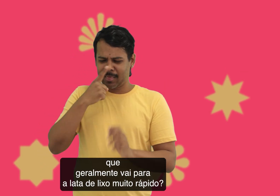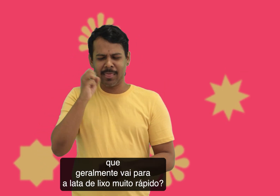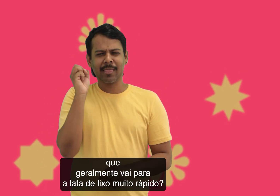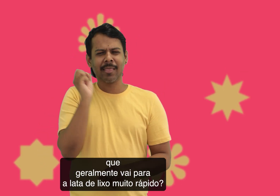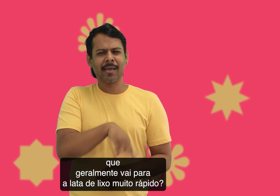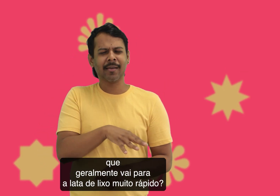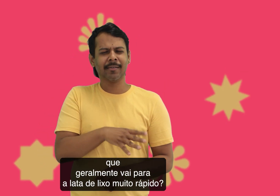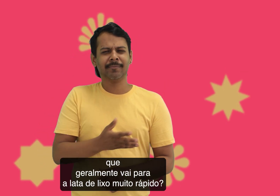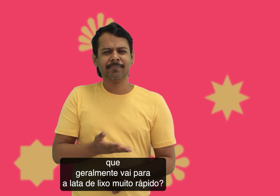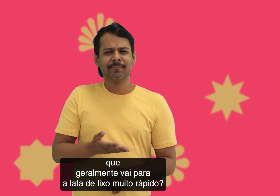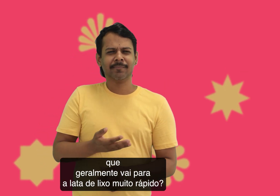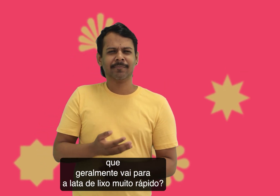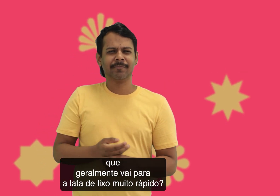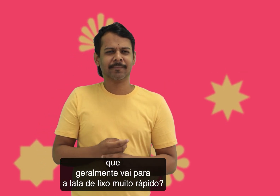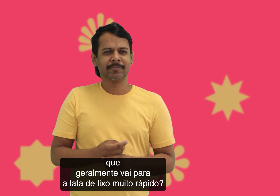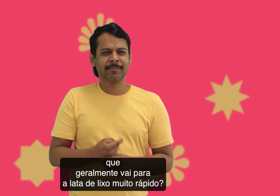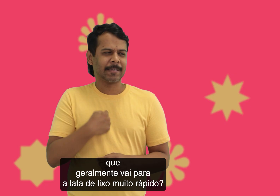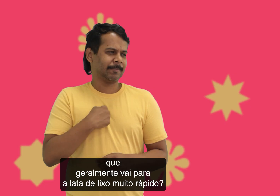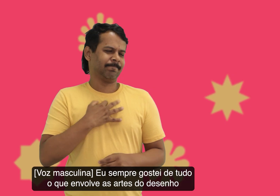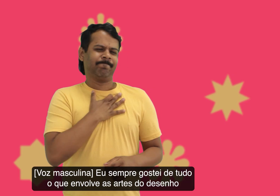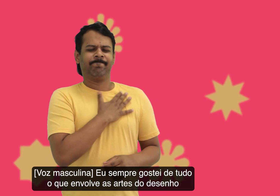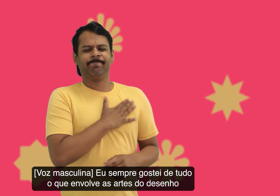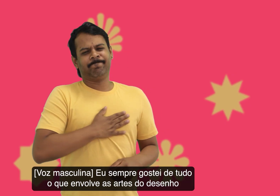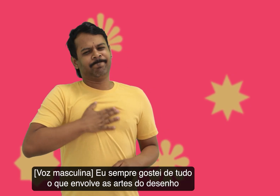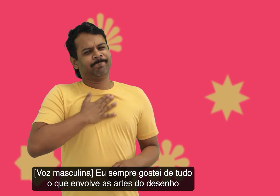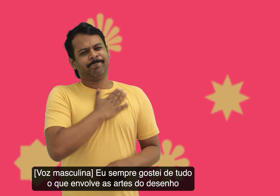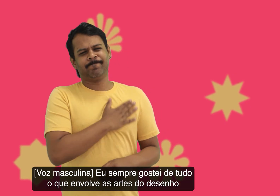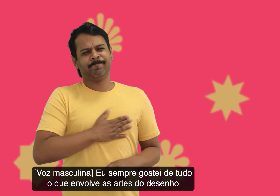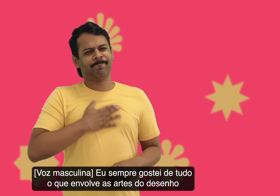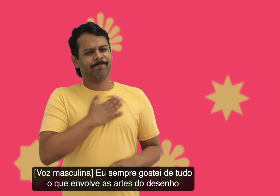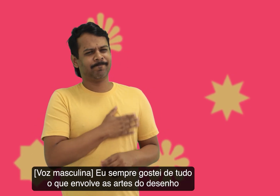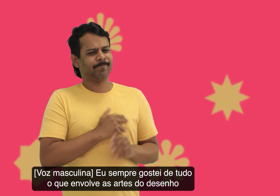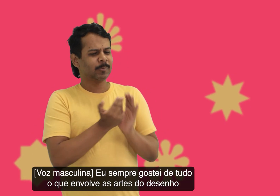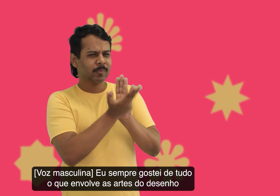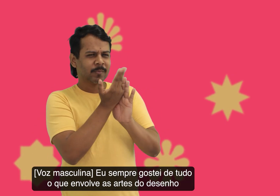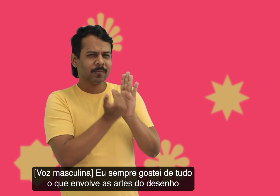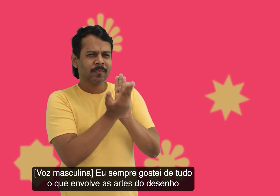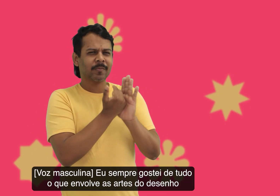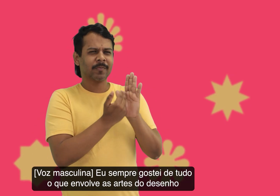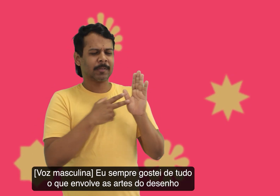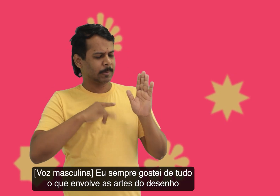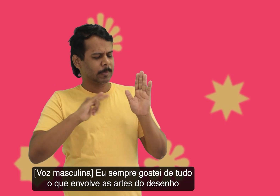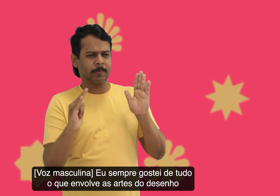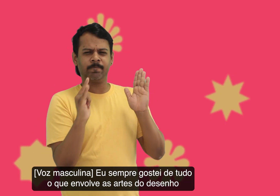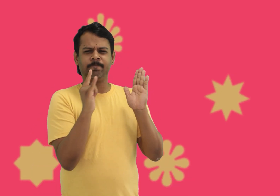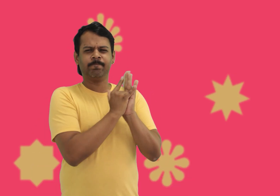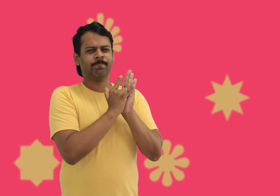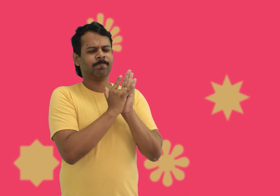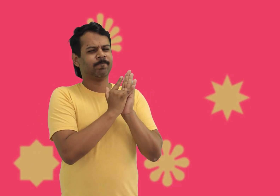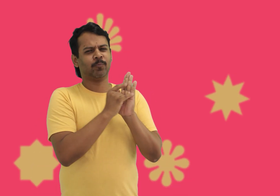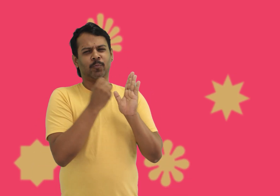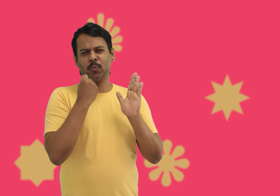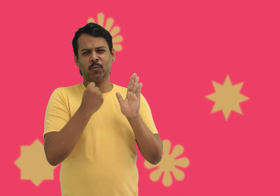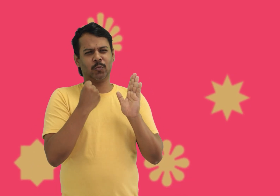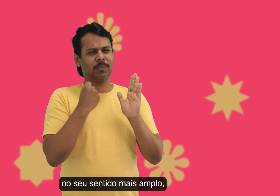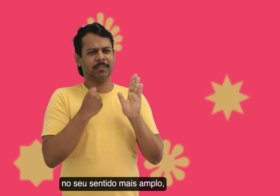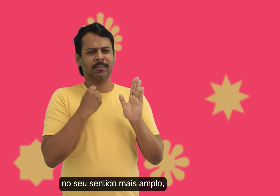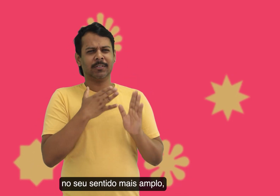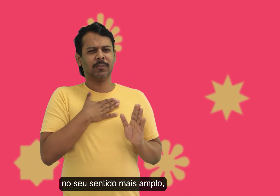geralmente vai para a lata de lixo muito rápido? Eu sempre gostei de tudo que envolve as artes do desenho, né, no